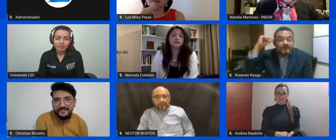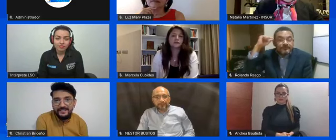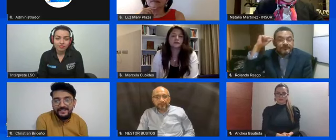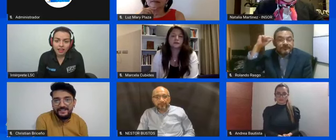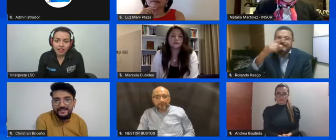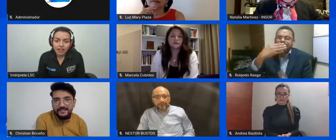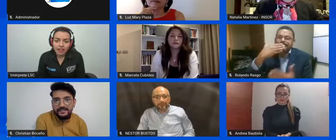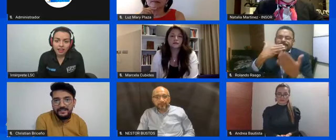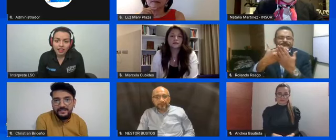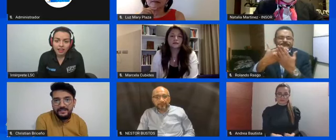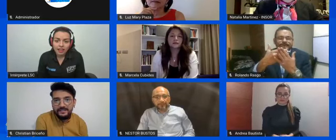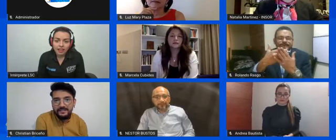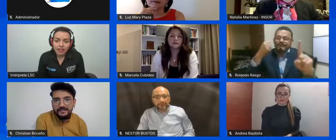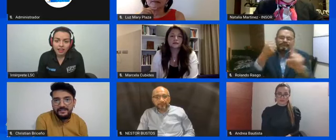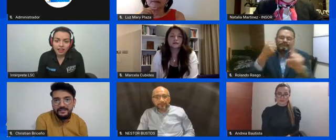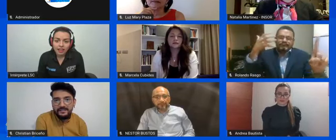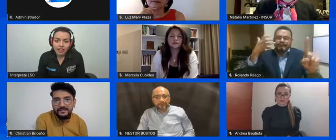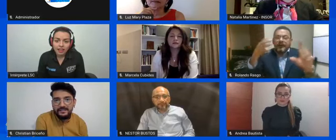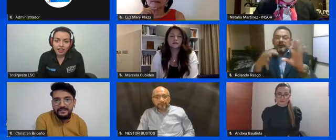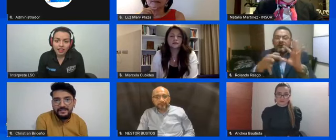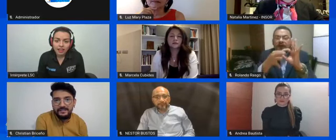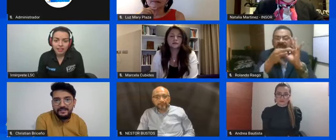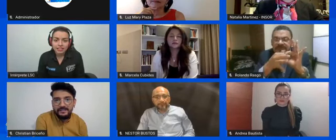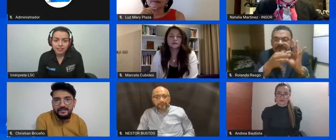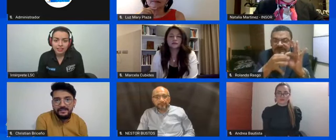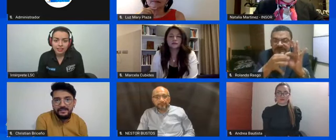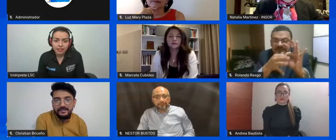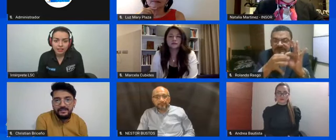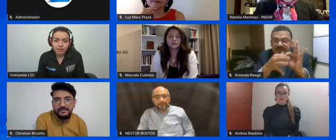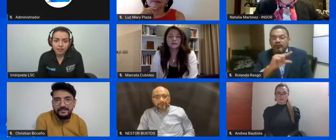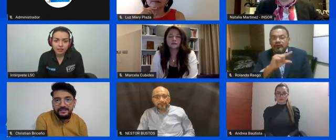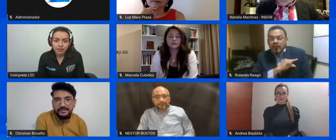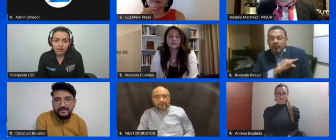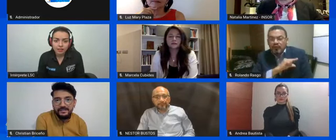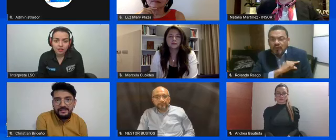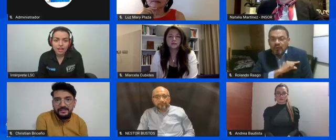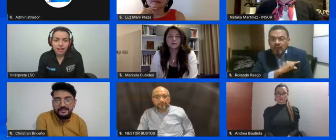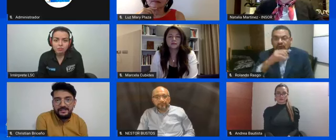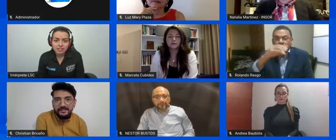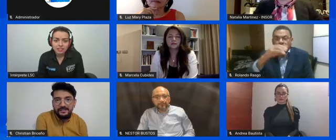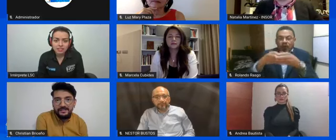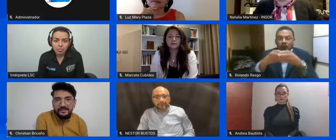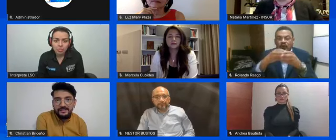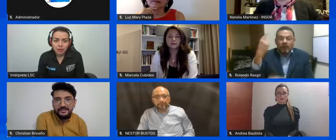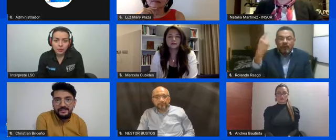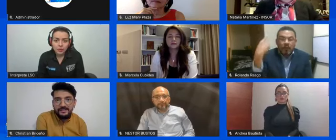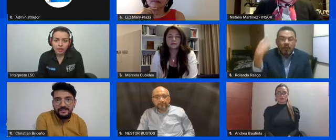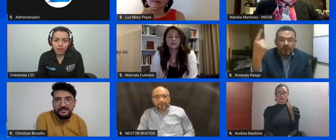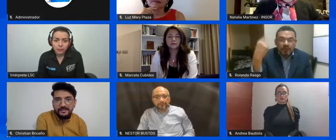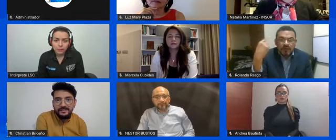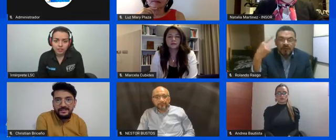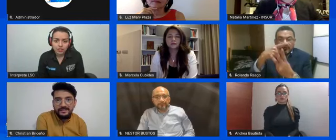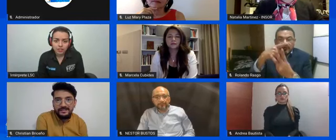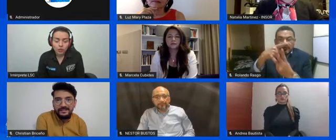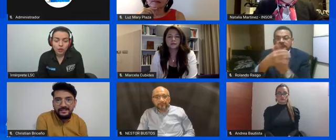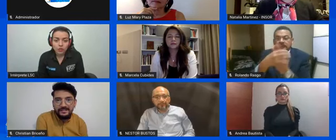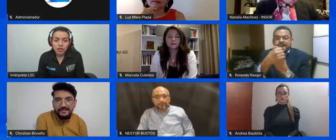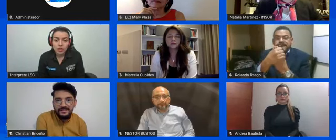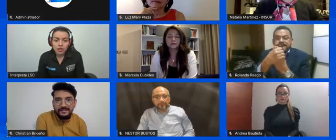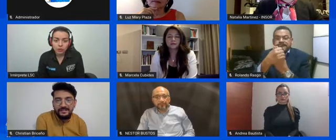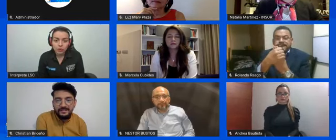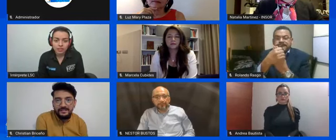quería agradecerle a Luz Mari porque pues toda su labor hizo que